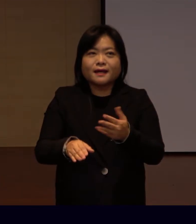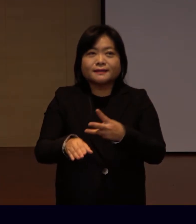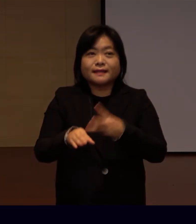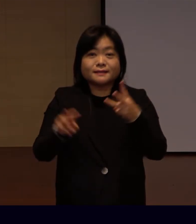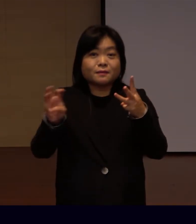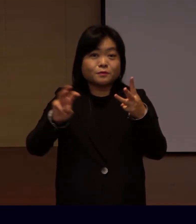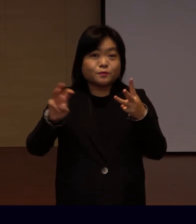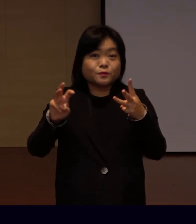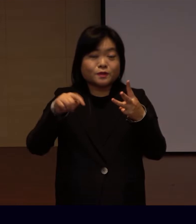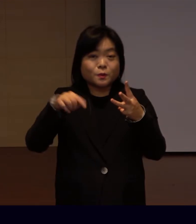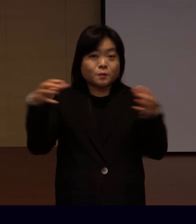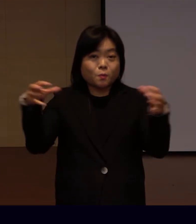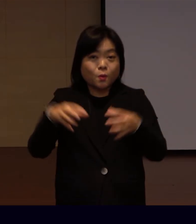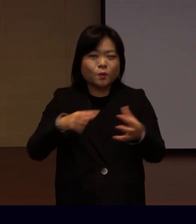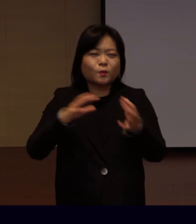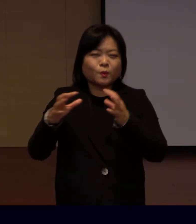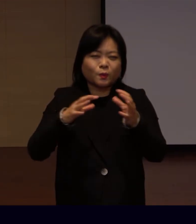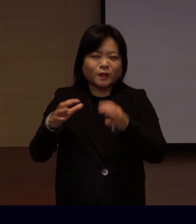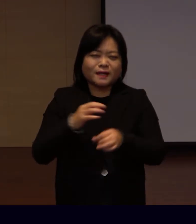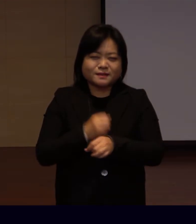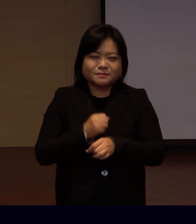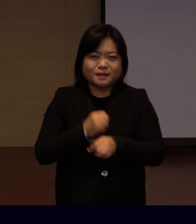자리에서